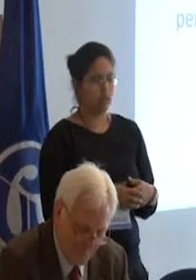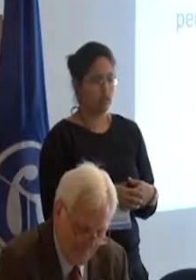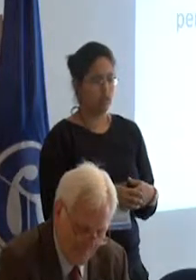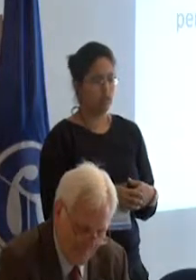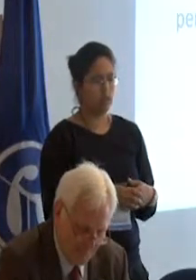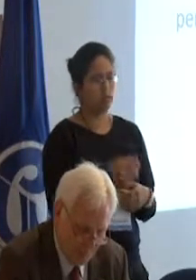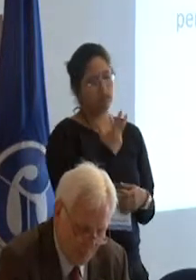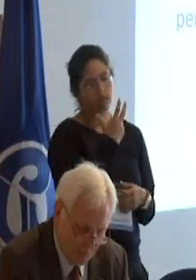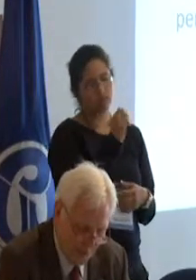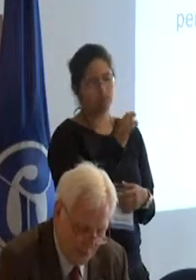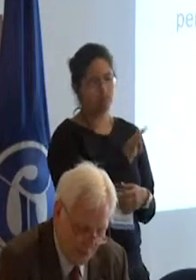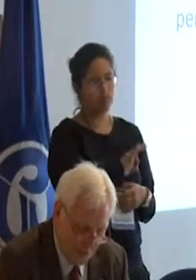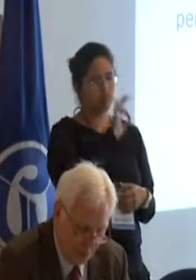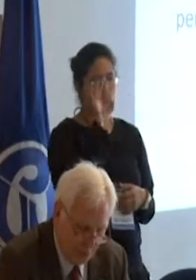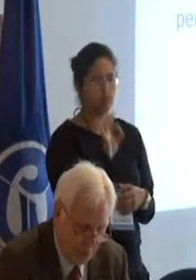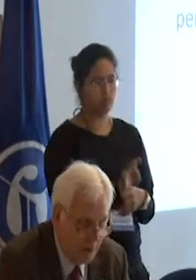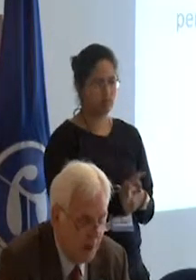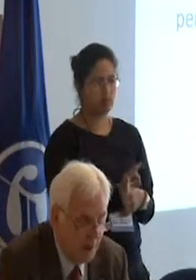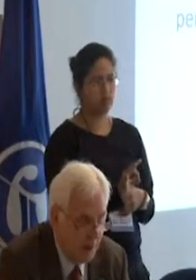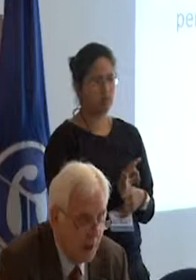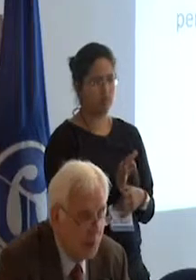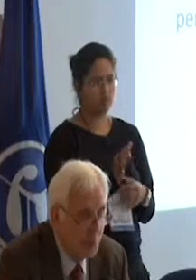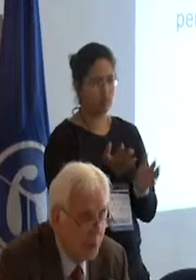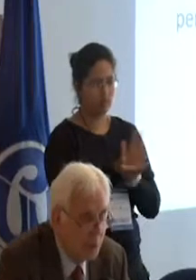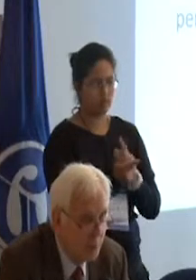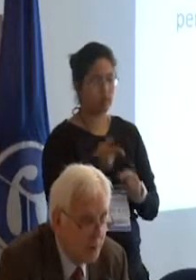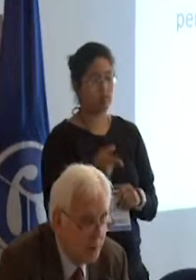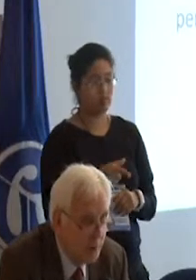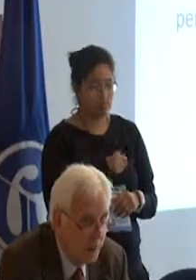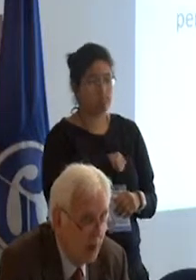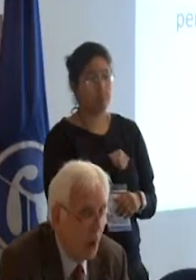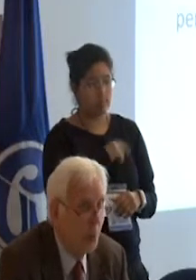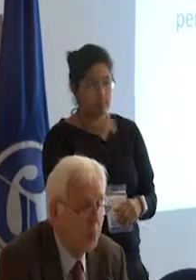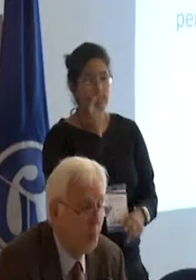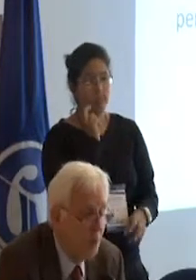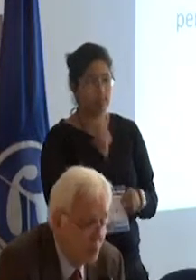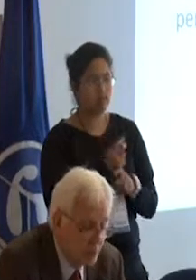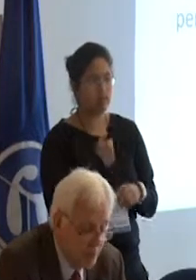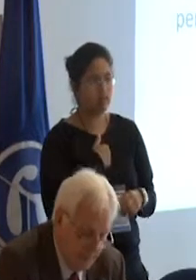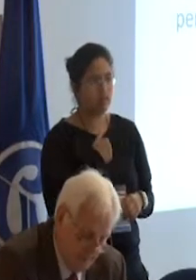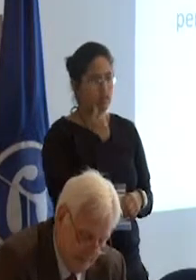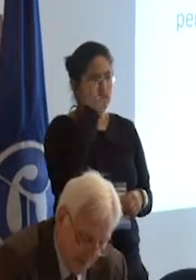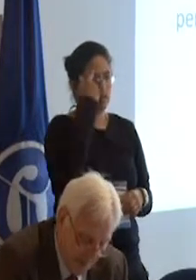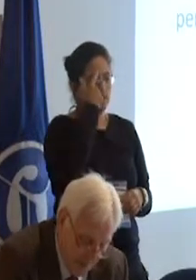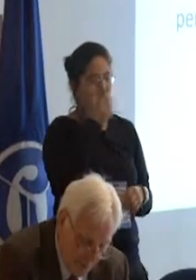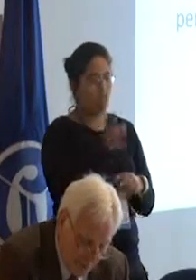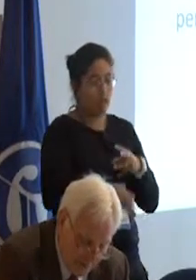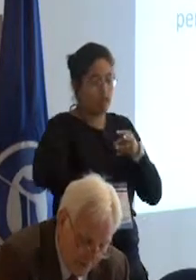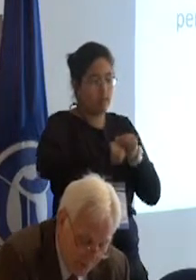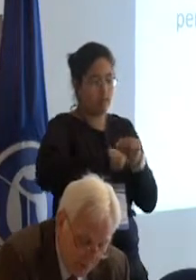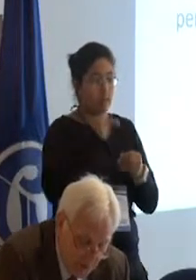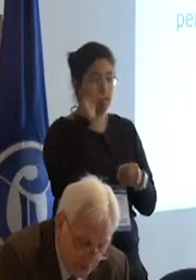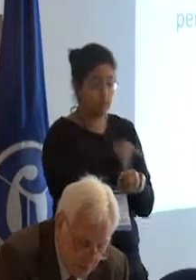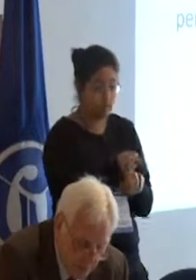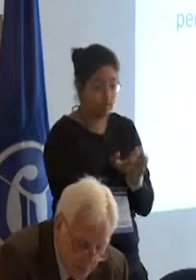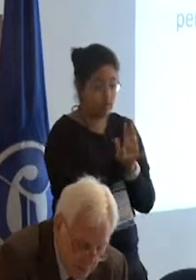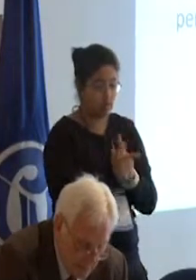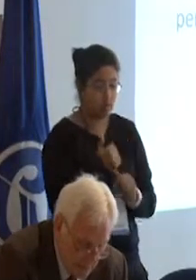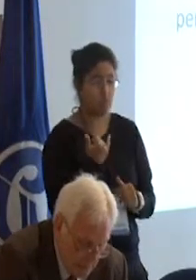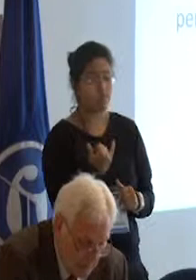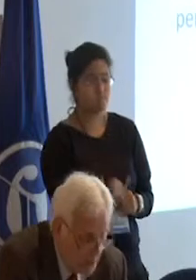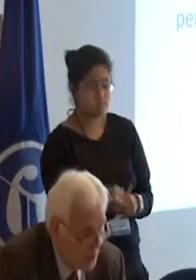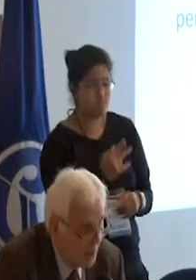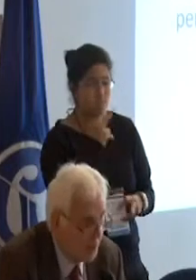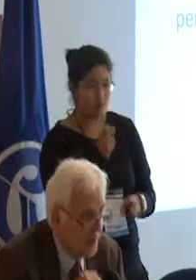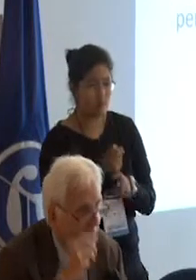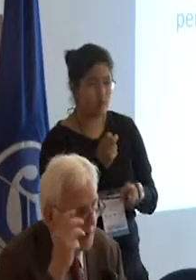Entre 20% de los alumnos que tienen muchas dificultades. Y me dije que además de estos alumnos que tienen